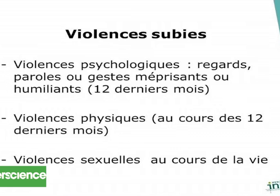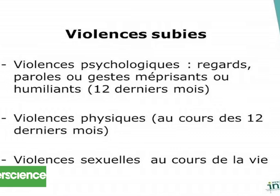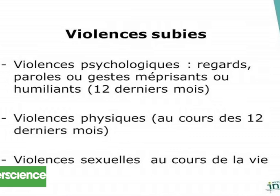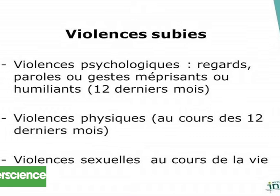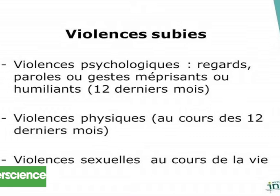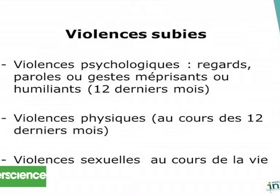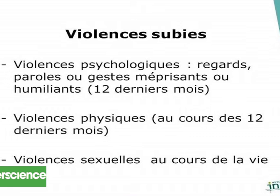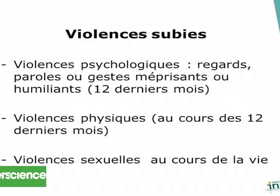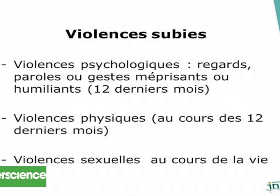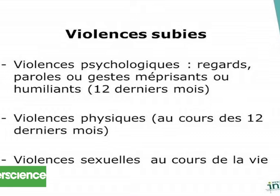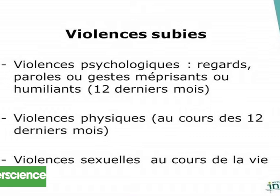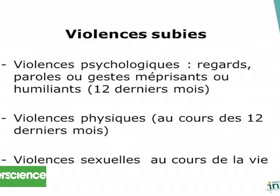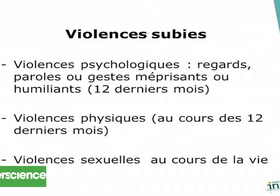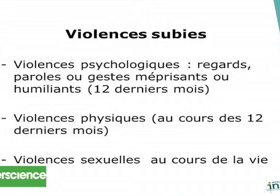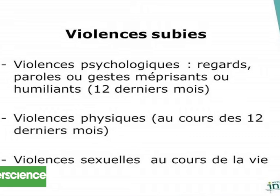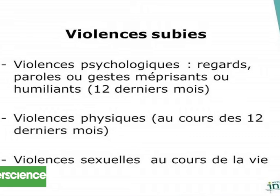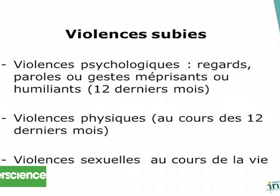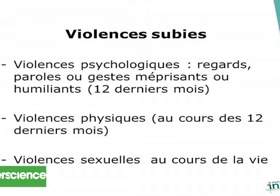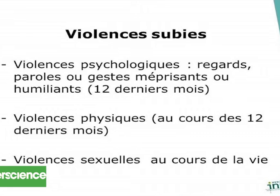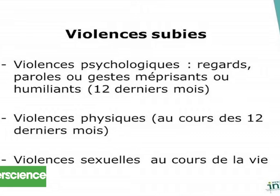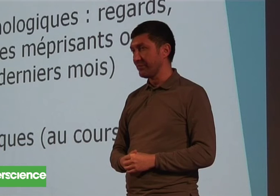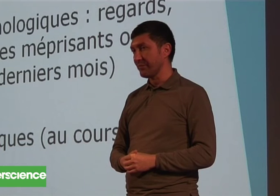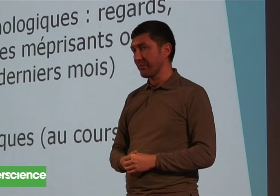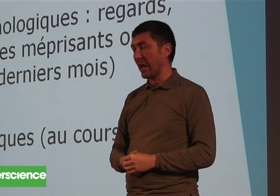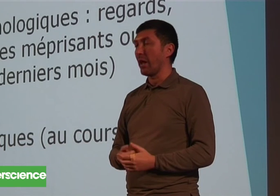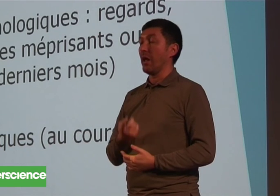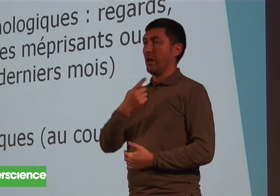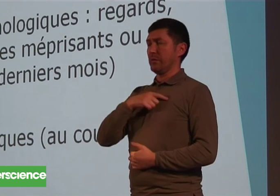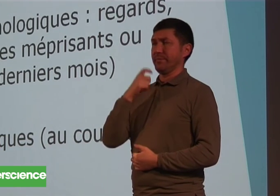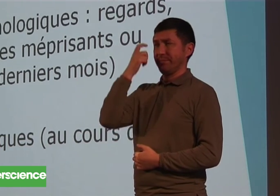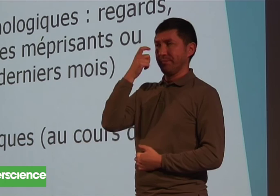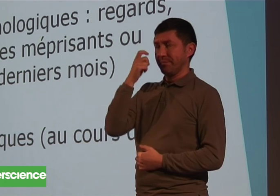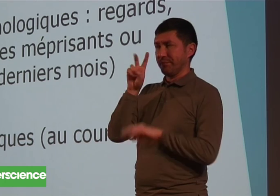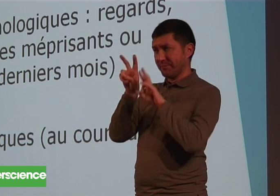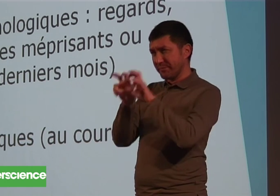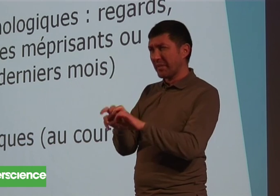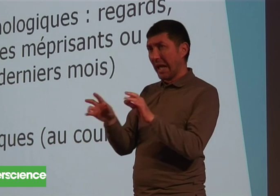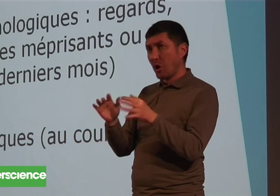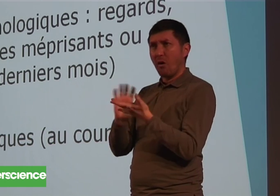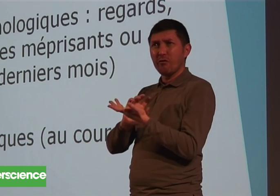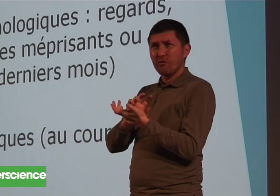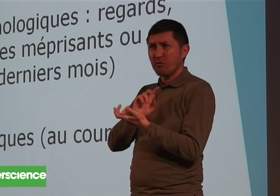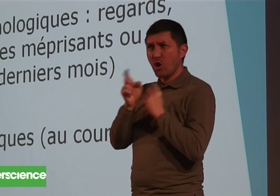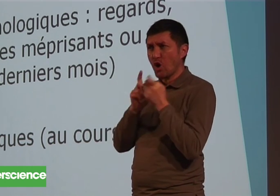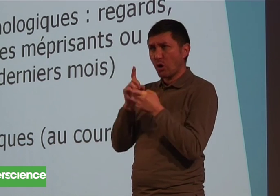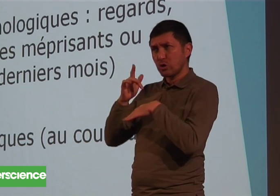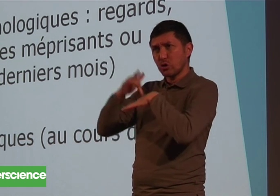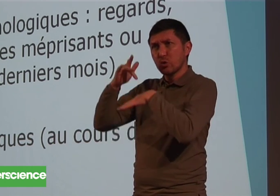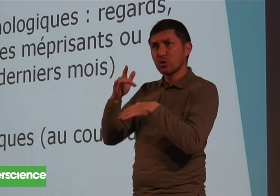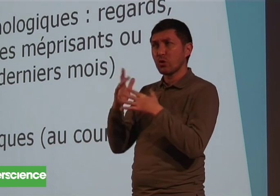Alors on s'est donc aussi interrogé sur les violences subies. Alors comme on va le voir, ces violences subies sont